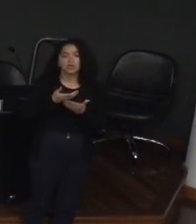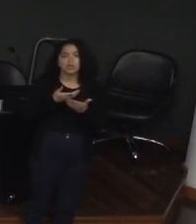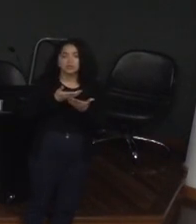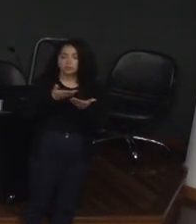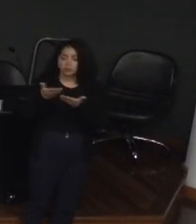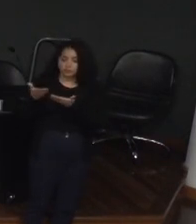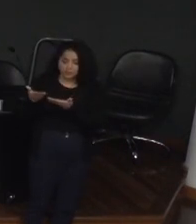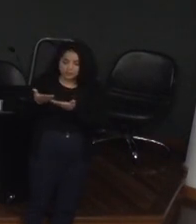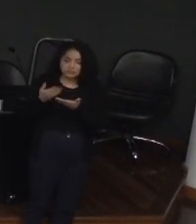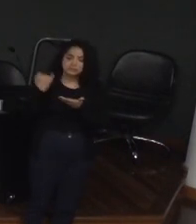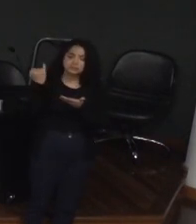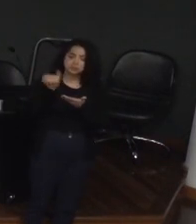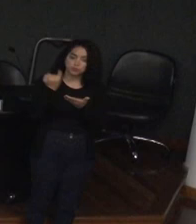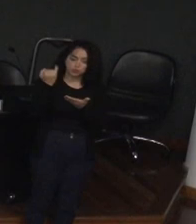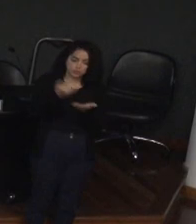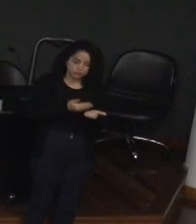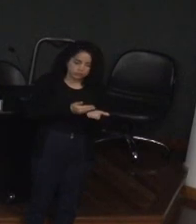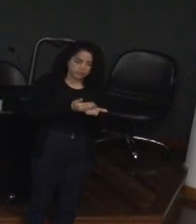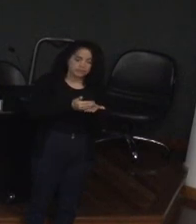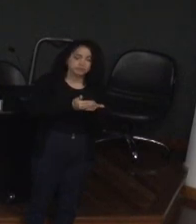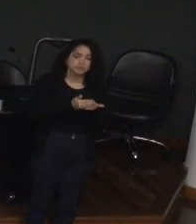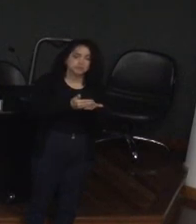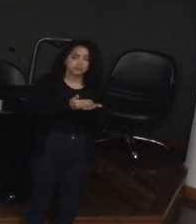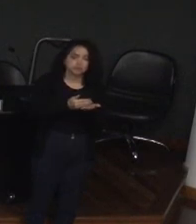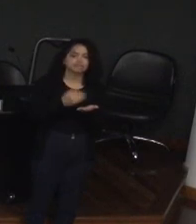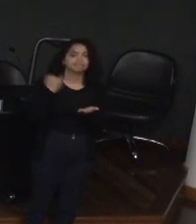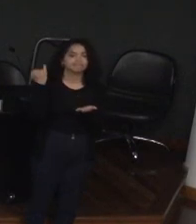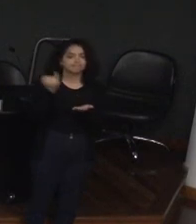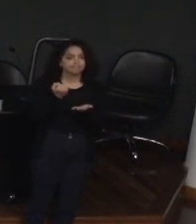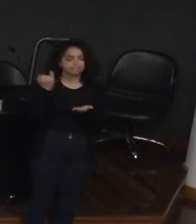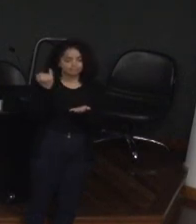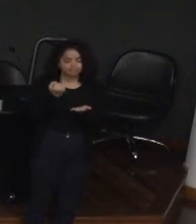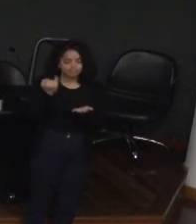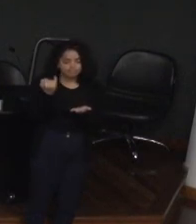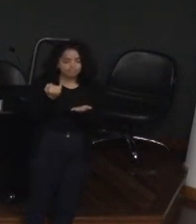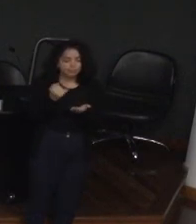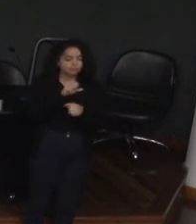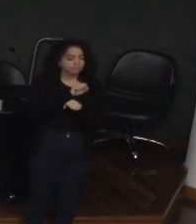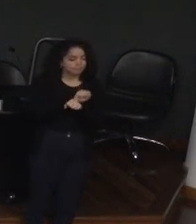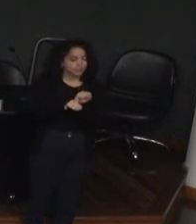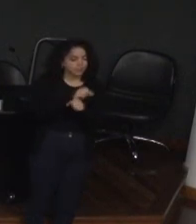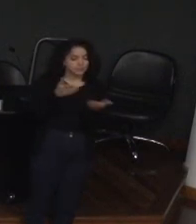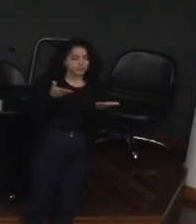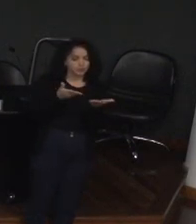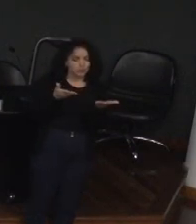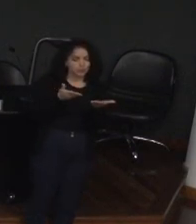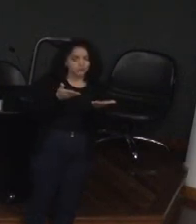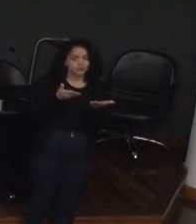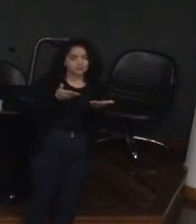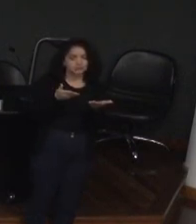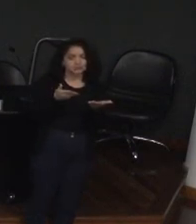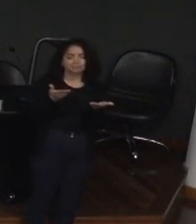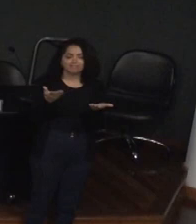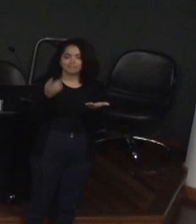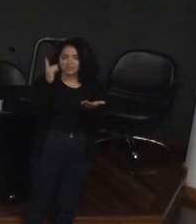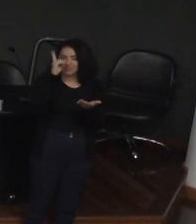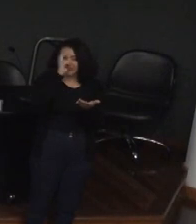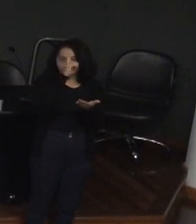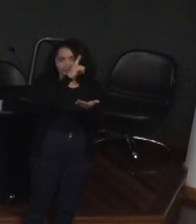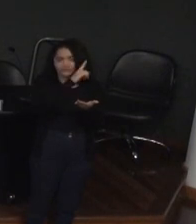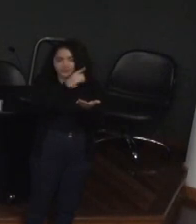esse importante início, que é fundamental. Porque se a gente não parasse hoje, dificilmente a gente